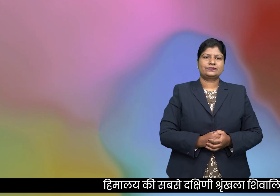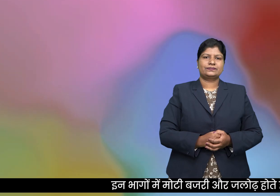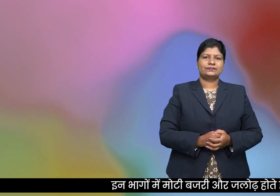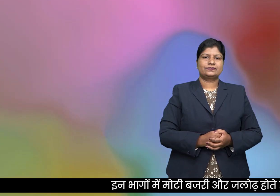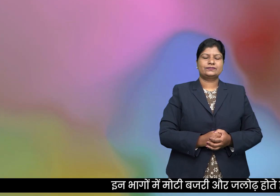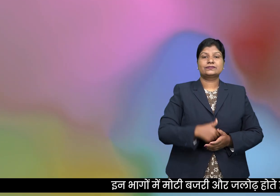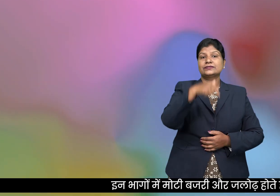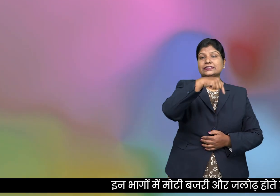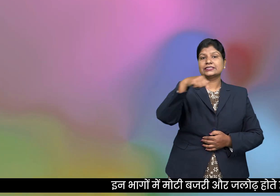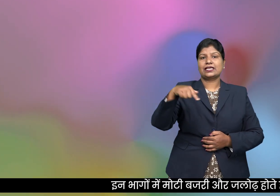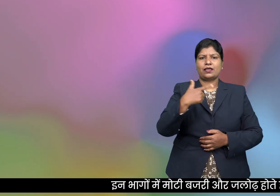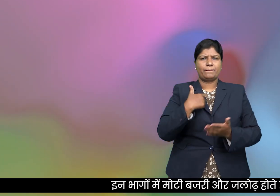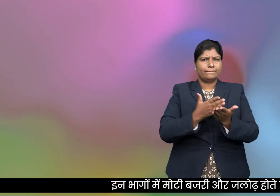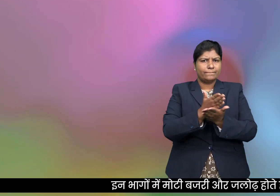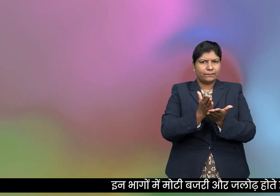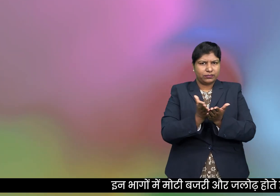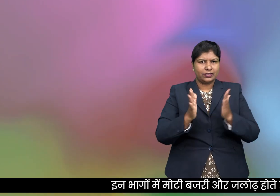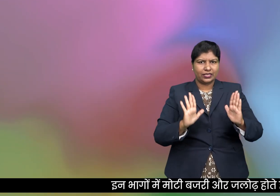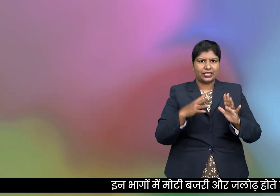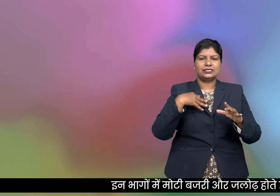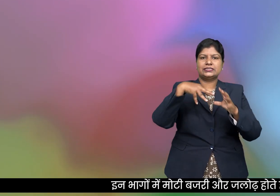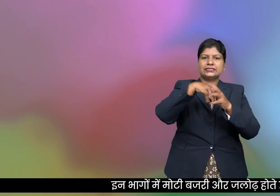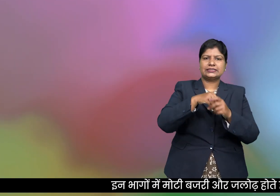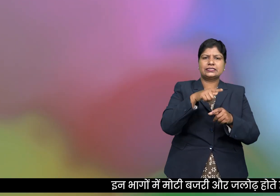इन भागों में मोटी बजरी और जलोढ़ होती है।